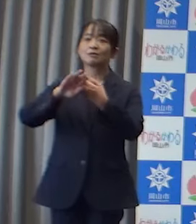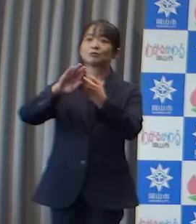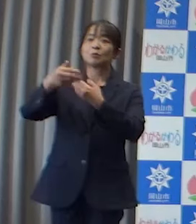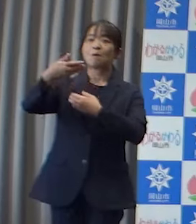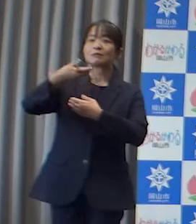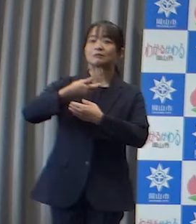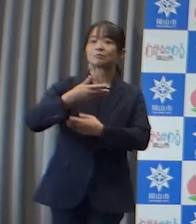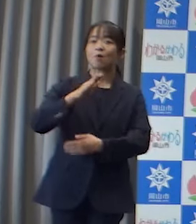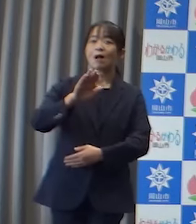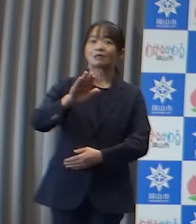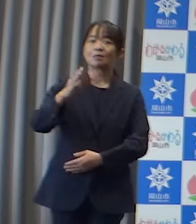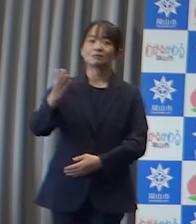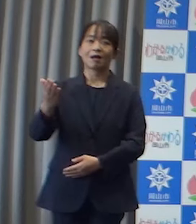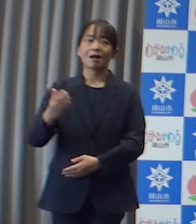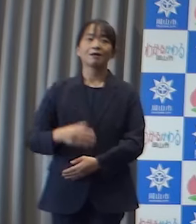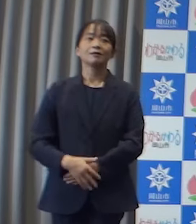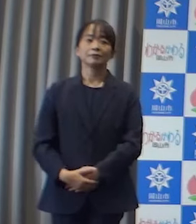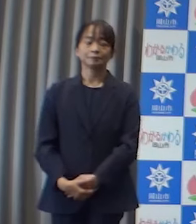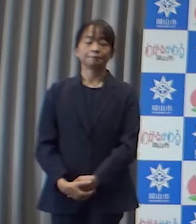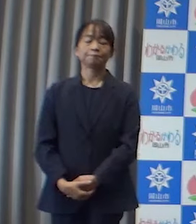か。